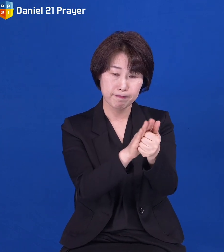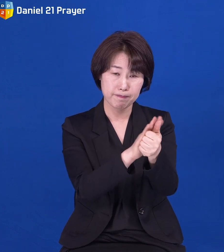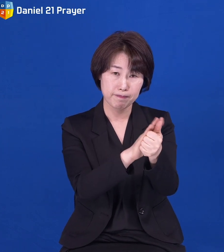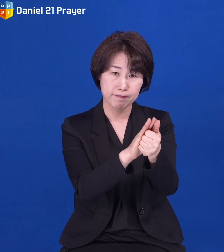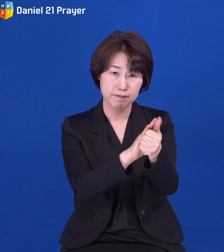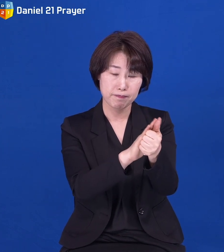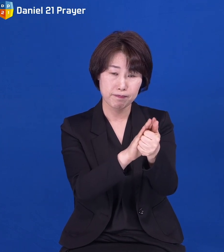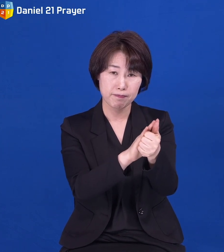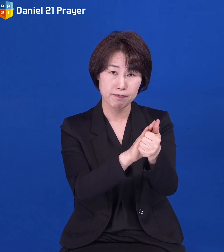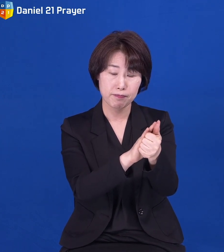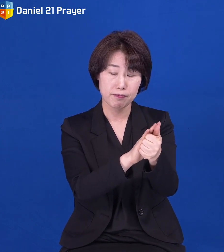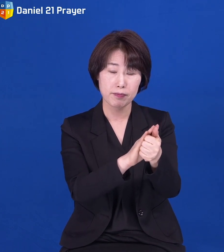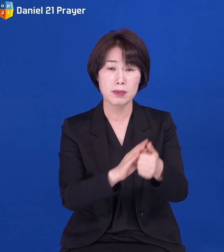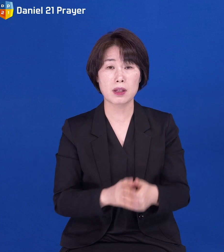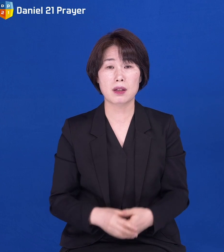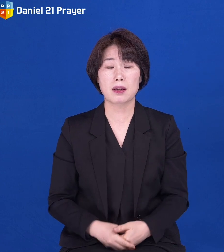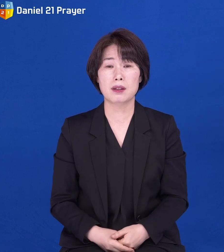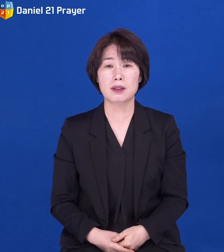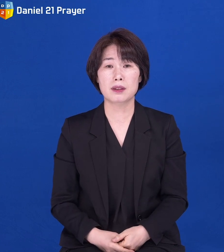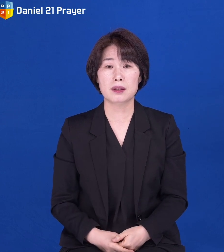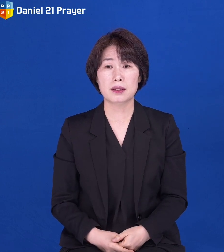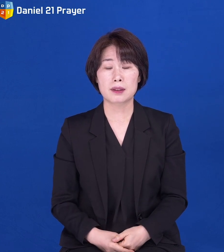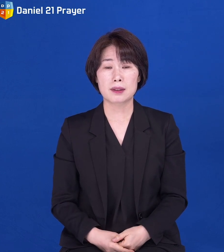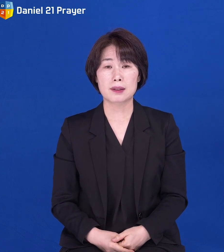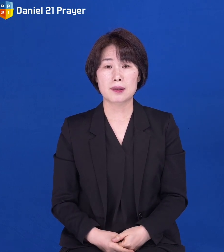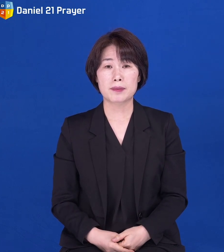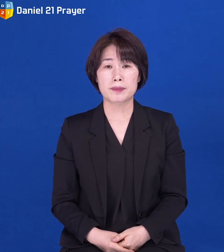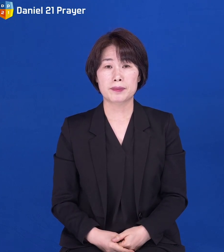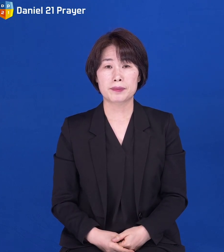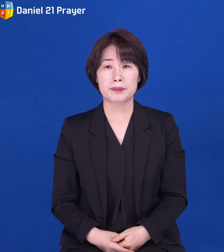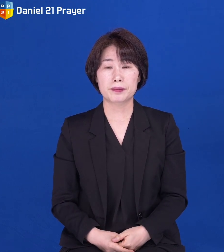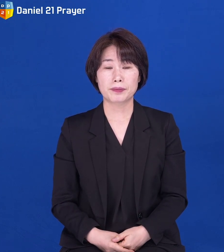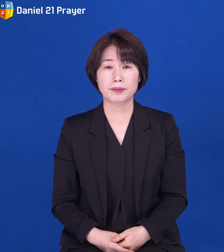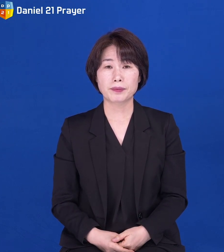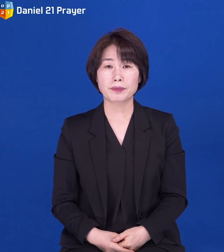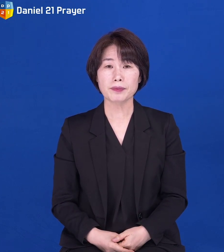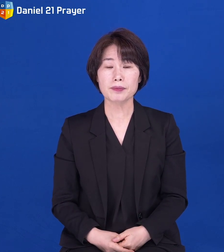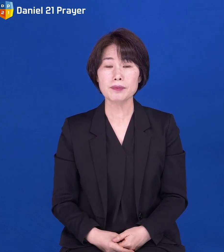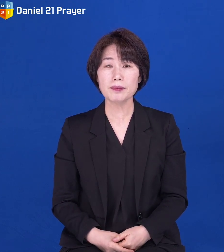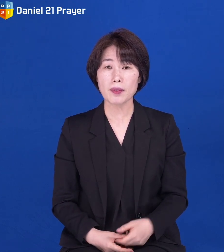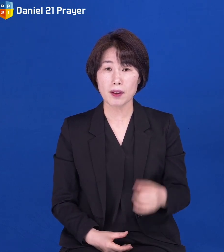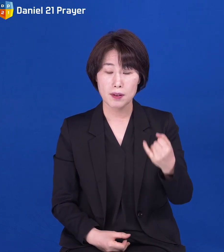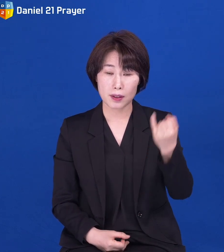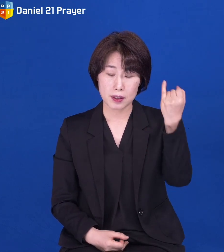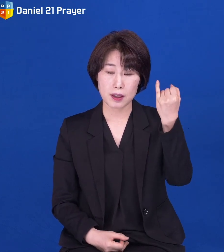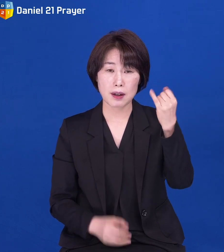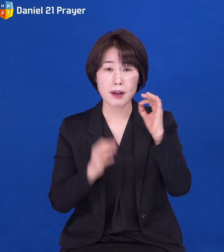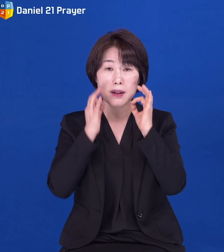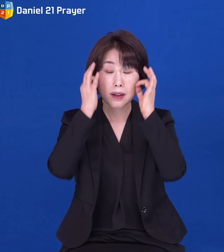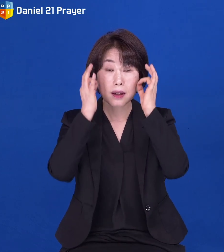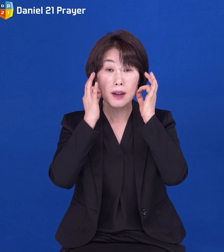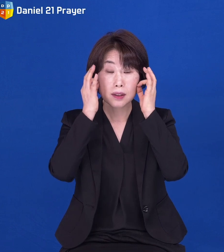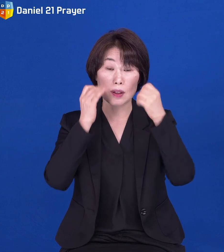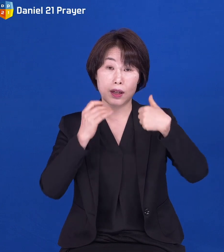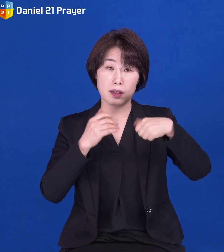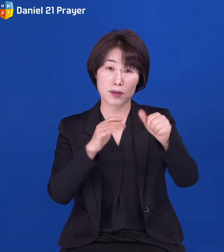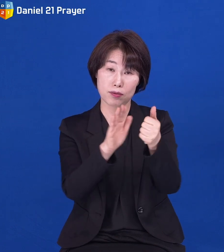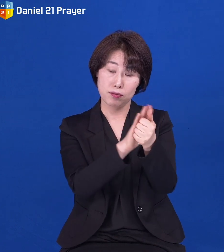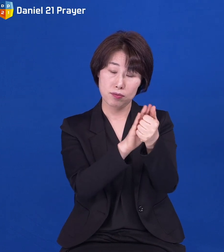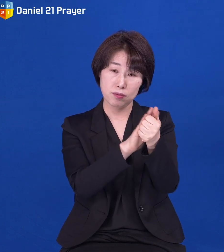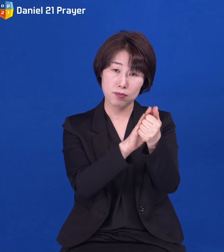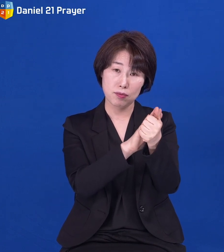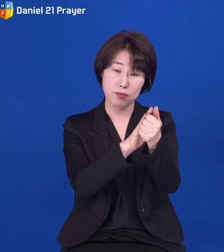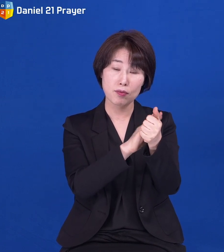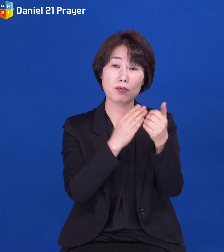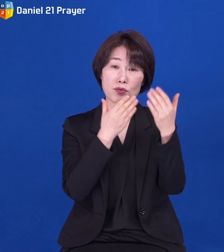언니한테 할 테니까 와줘. 많이 해주진 못했는데 그래도 이제 언니가 막 해서 와서 같이 살면서 애